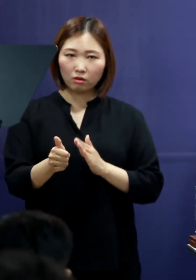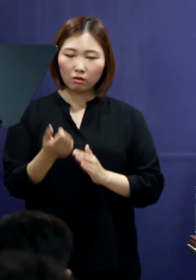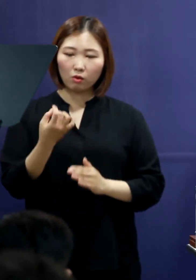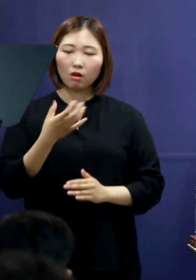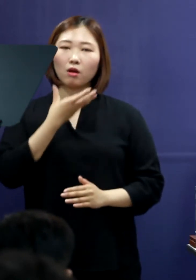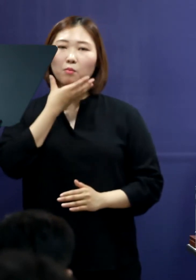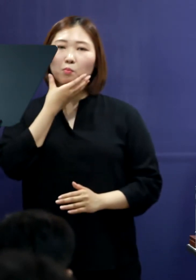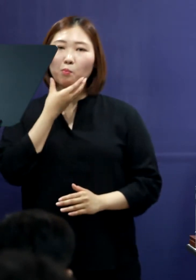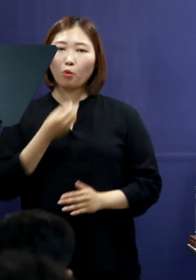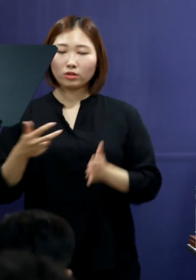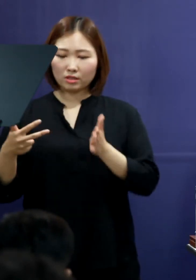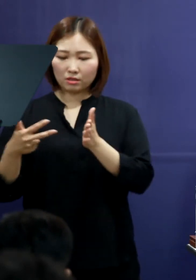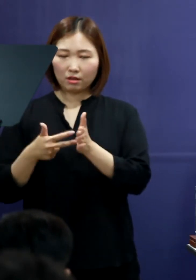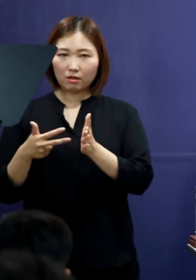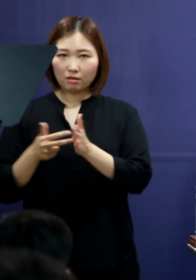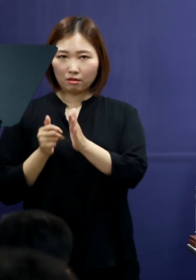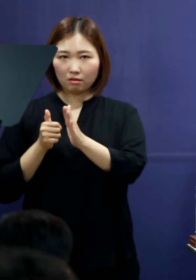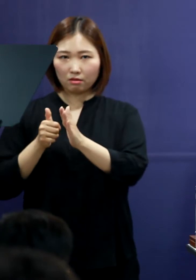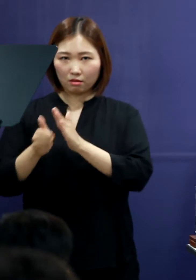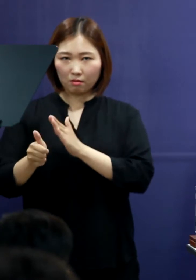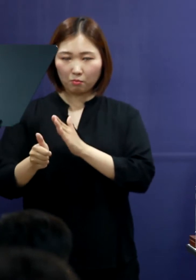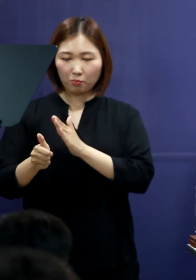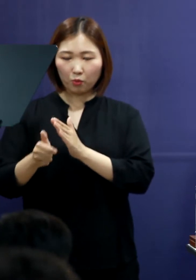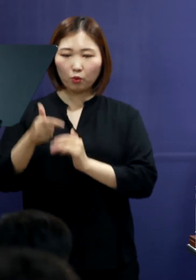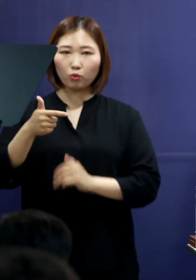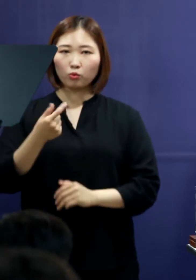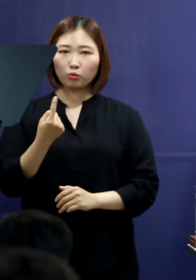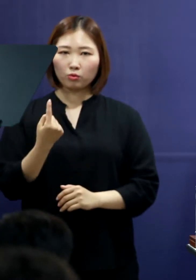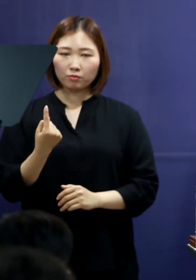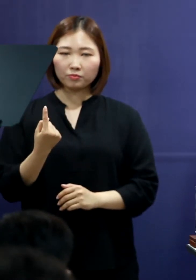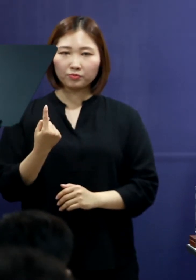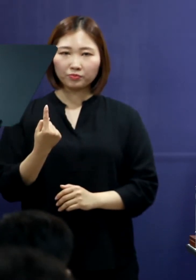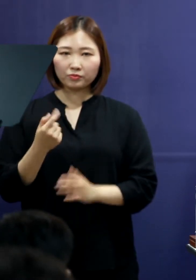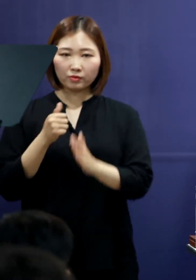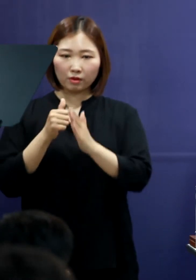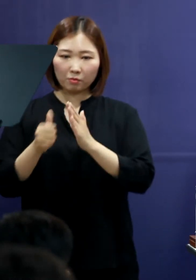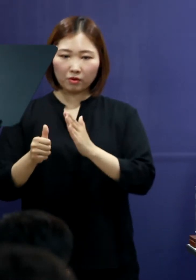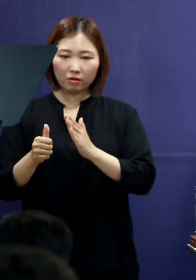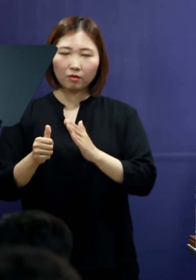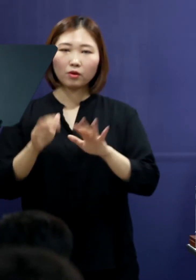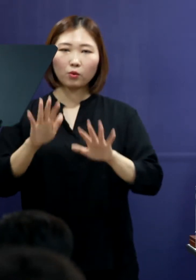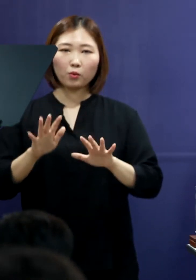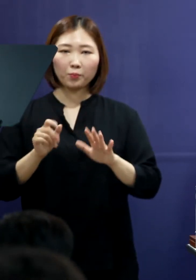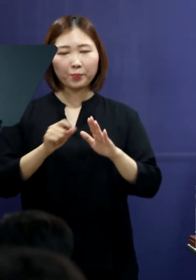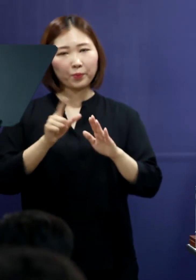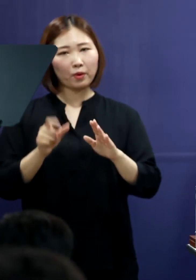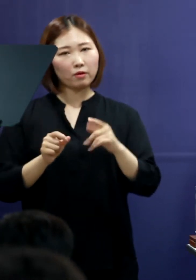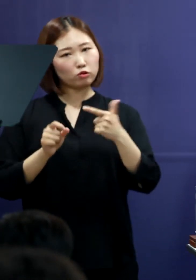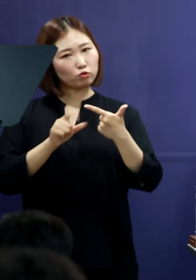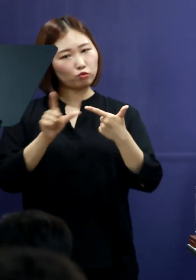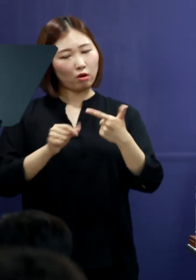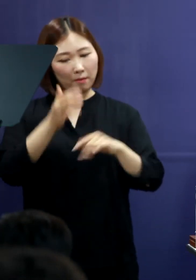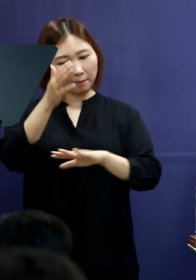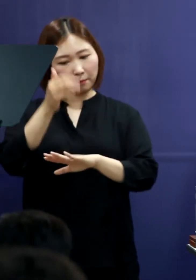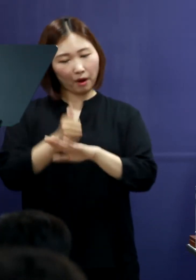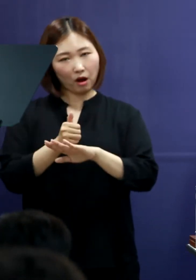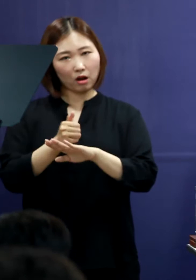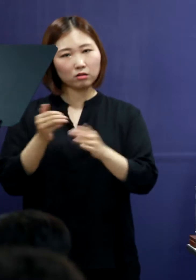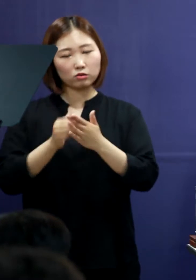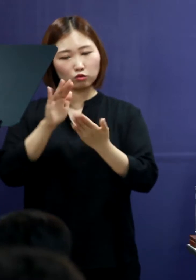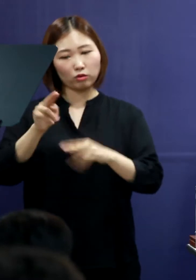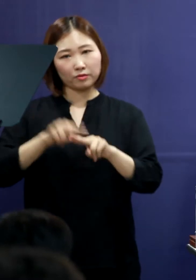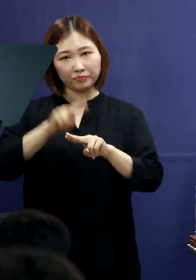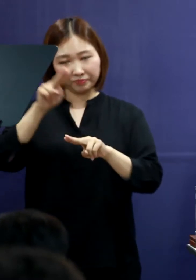복지재단 대표께서 지난 날까지 근무를 하시고 퇴임하시겠다고 사의를 표명하셔서